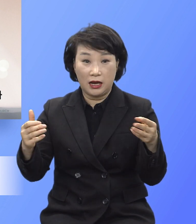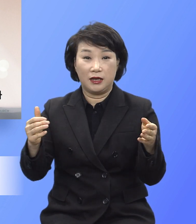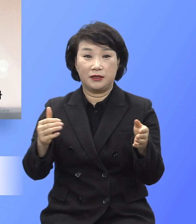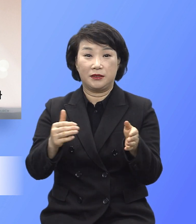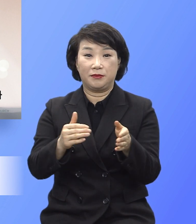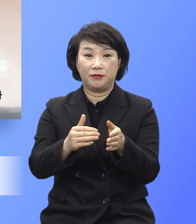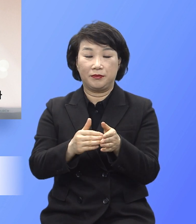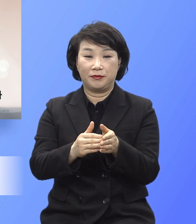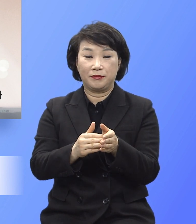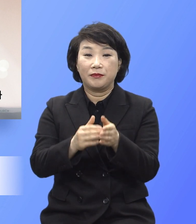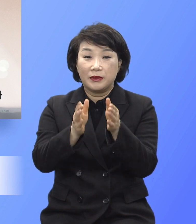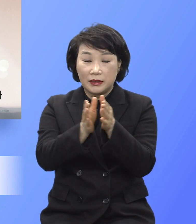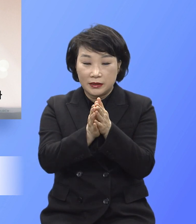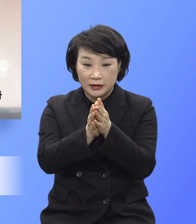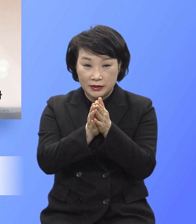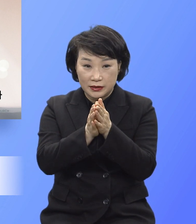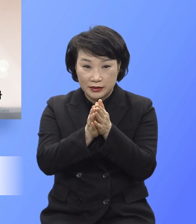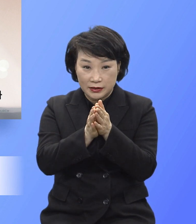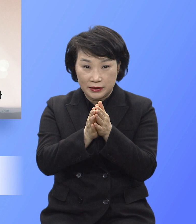18절까지입니다.